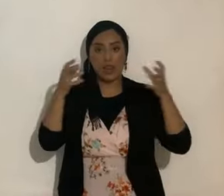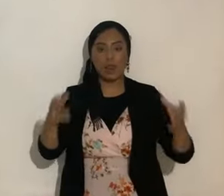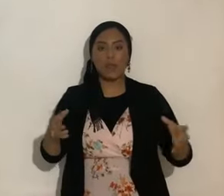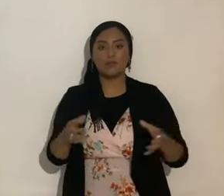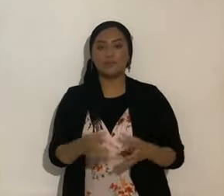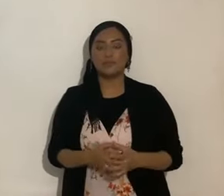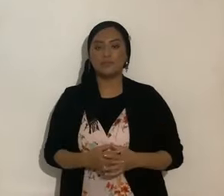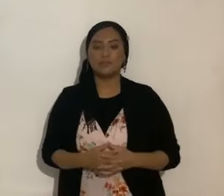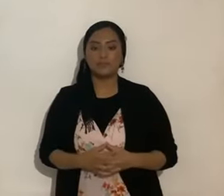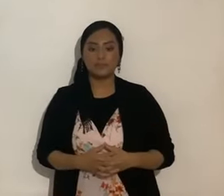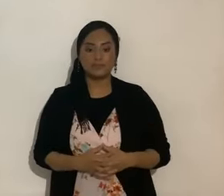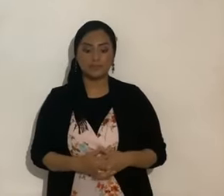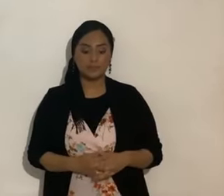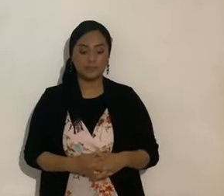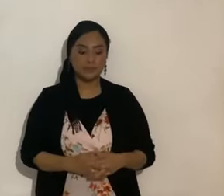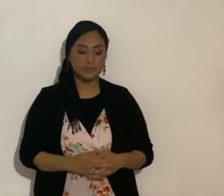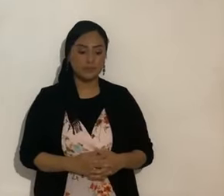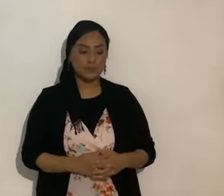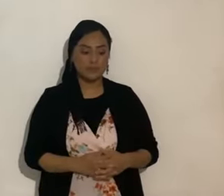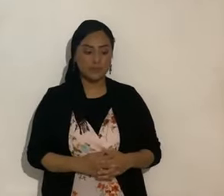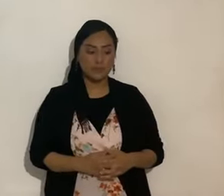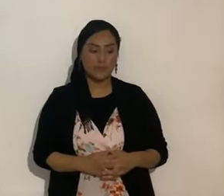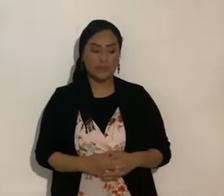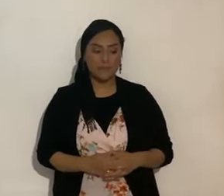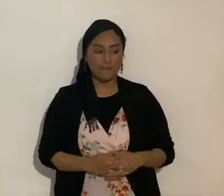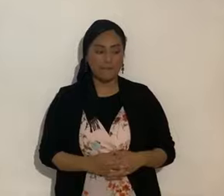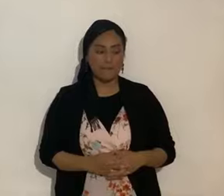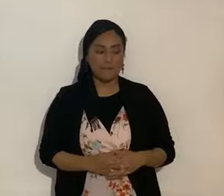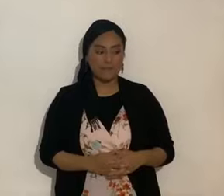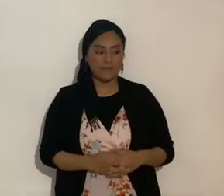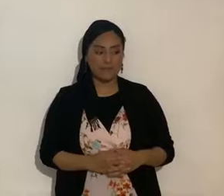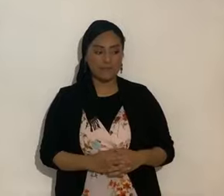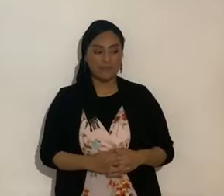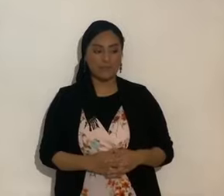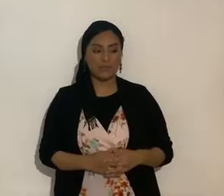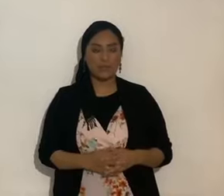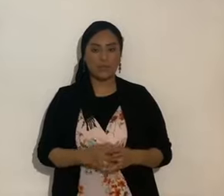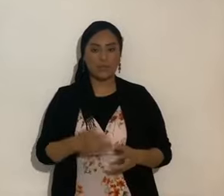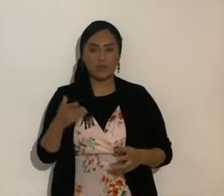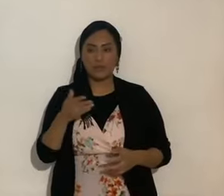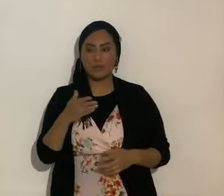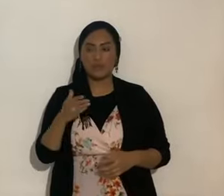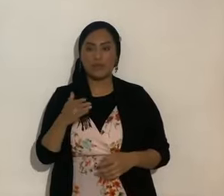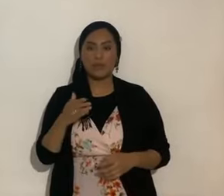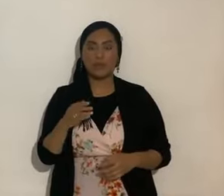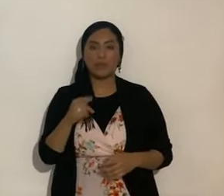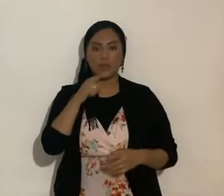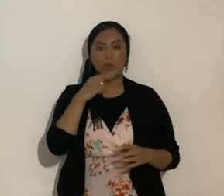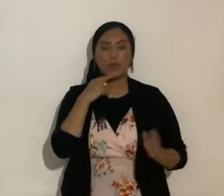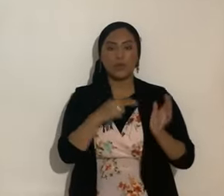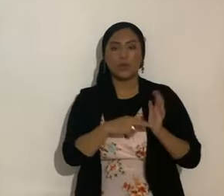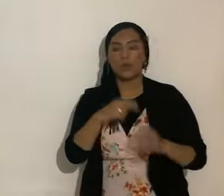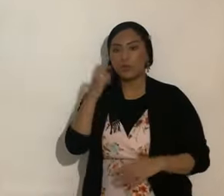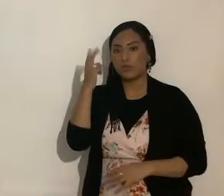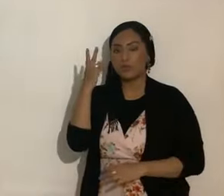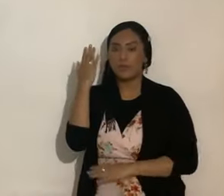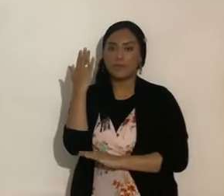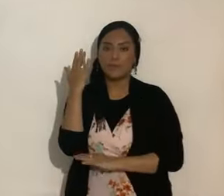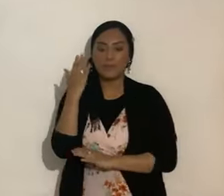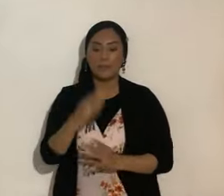pocos, exacto. Entonces el dueño de la viña empleó a más obreros, cerca de la hora sexta, tú anotaste las 12 del